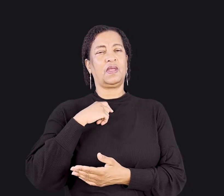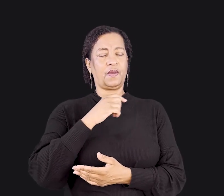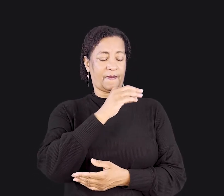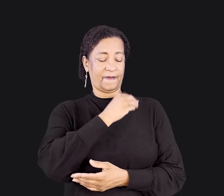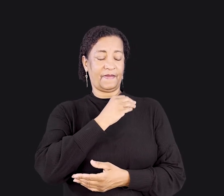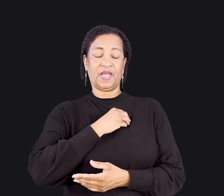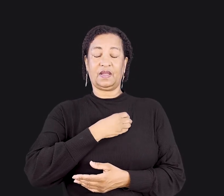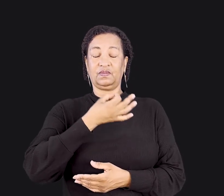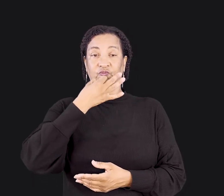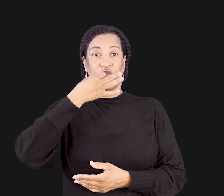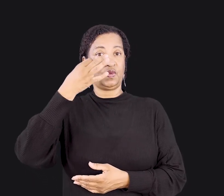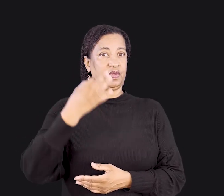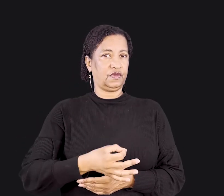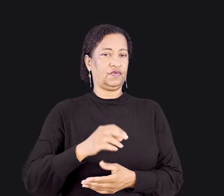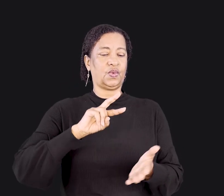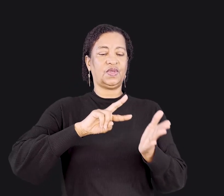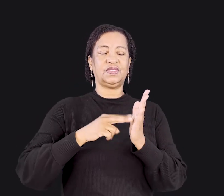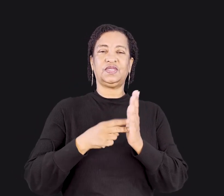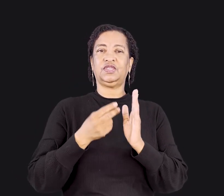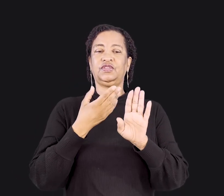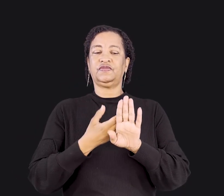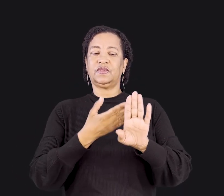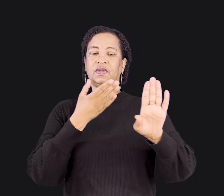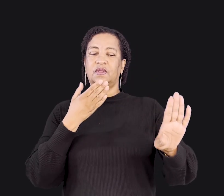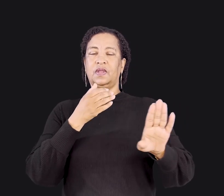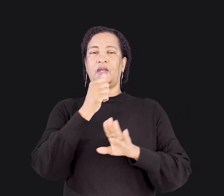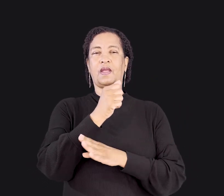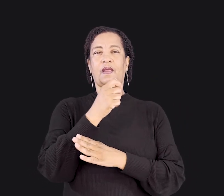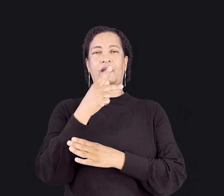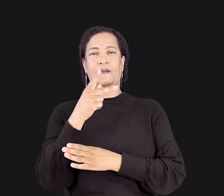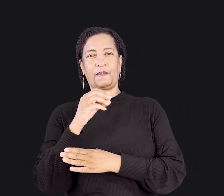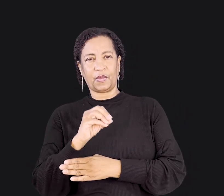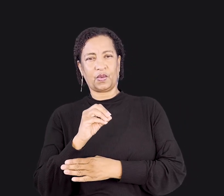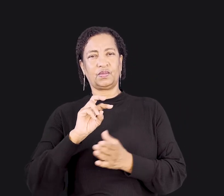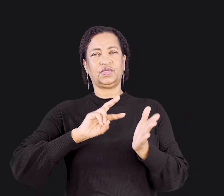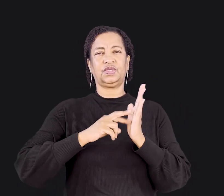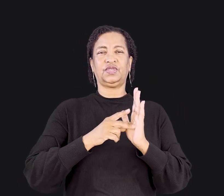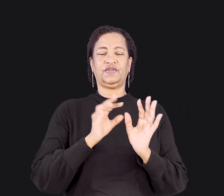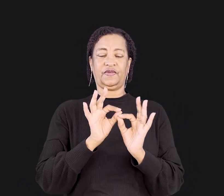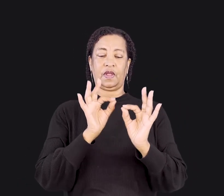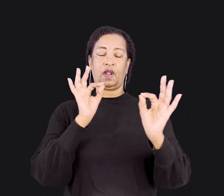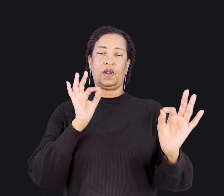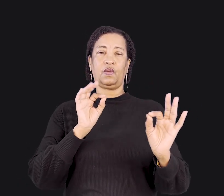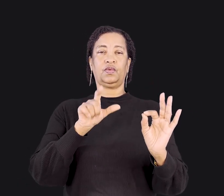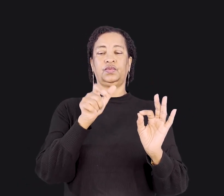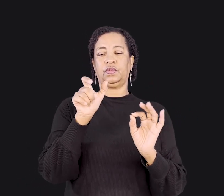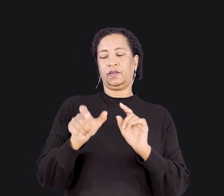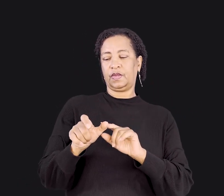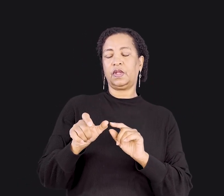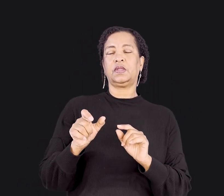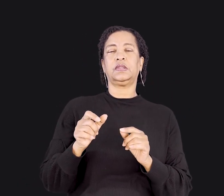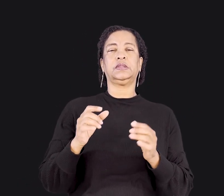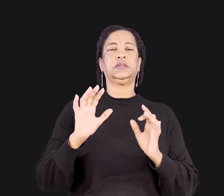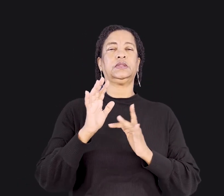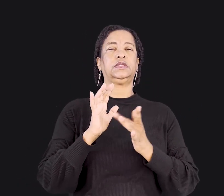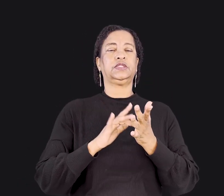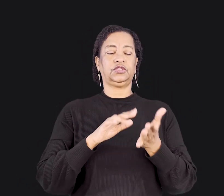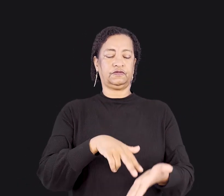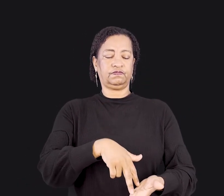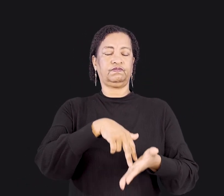Apostasia significa distanciar-se. Apo significa longe. E a outra parte da palavra significa ficar,